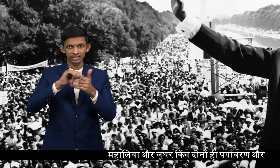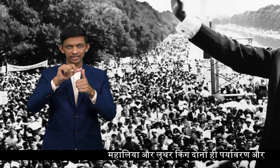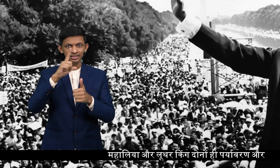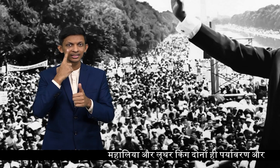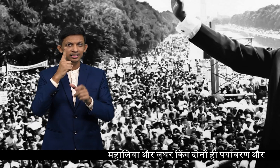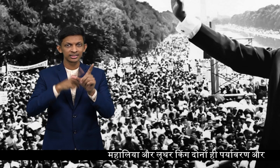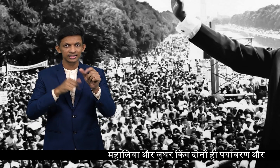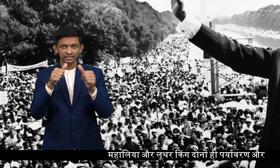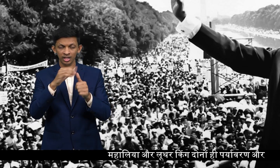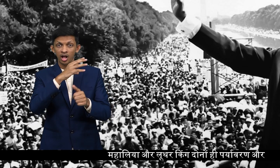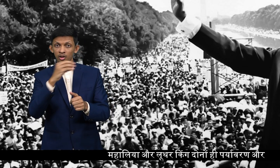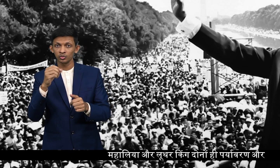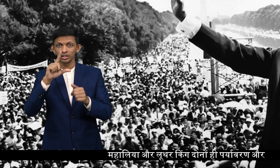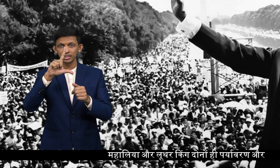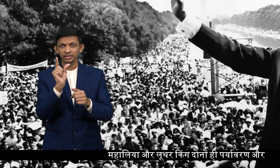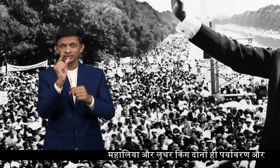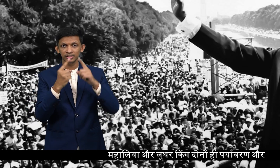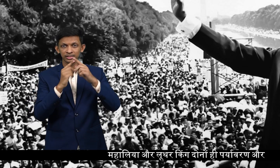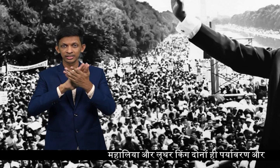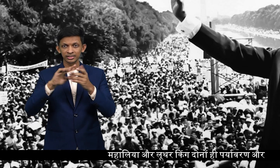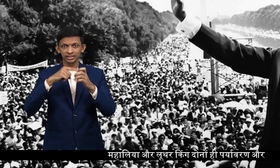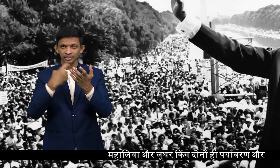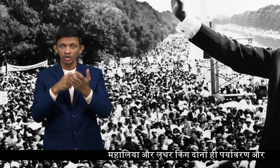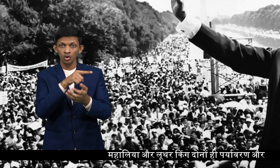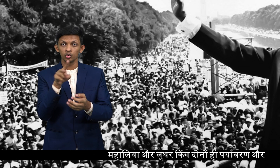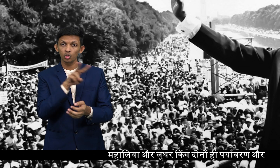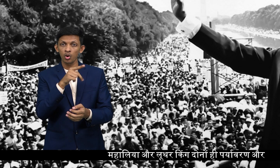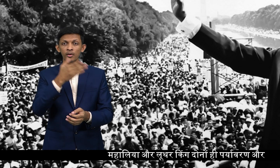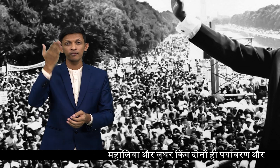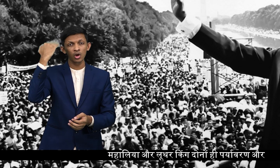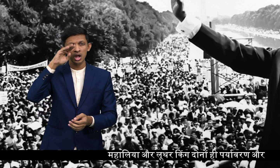और लूथर किंग दोनों ही पर्यावरण और